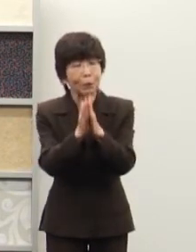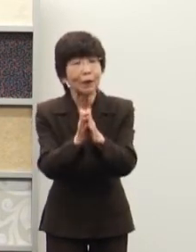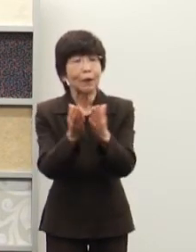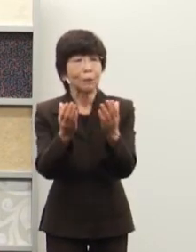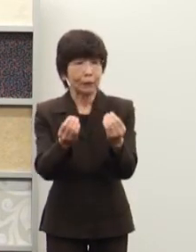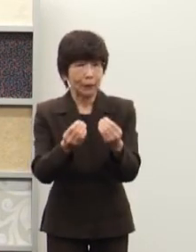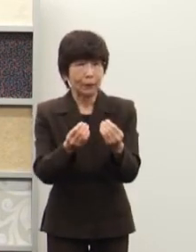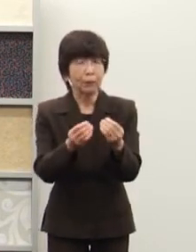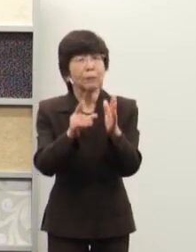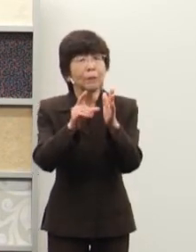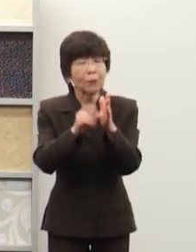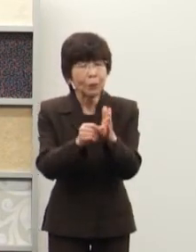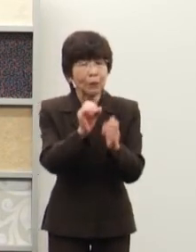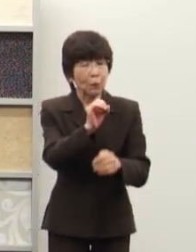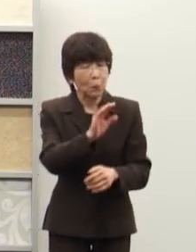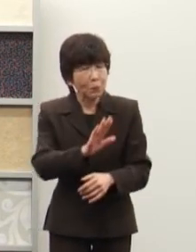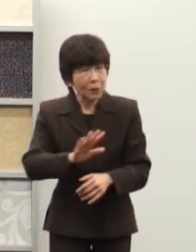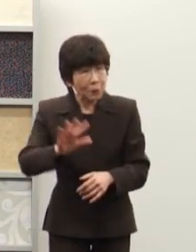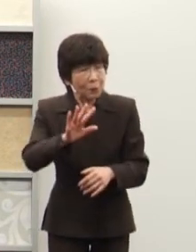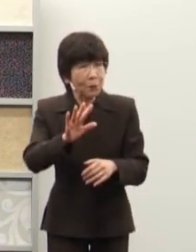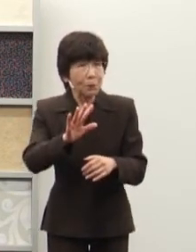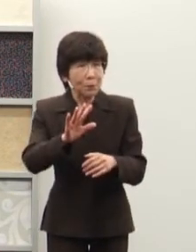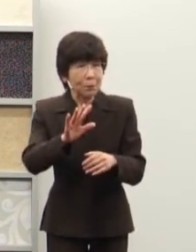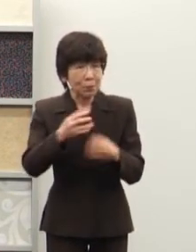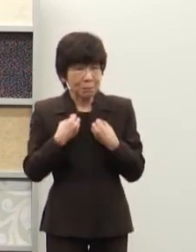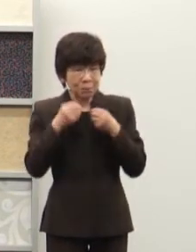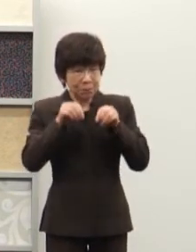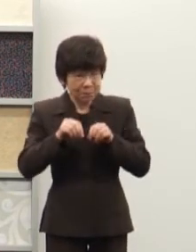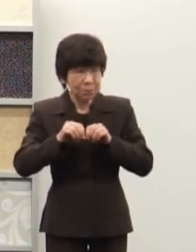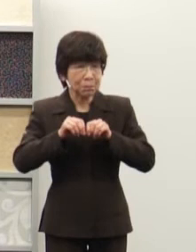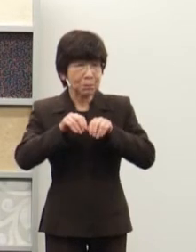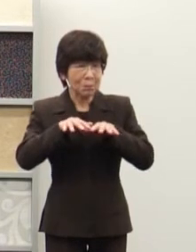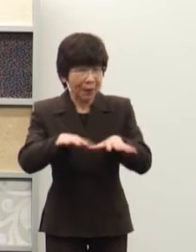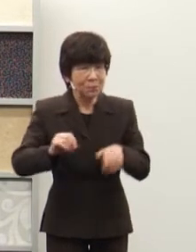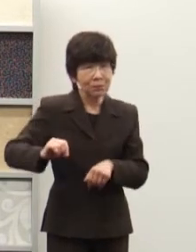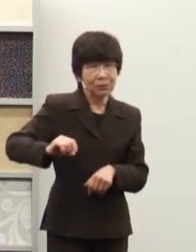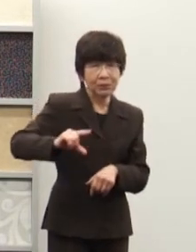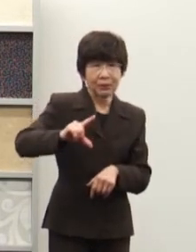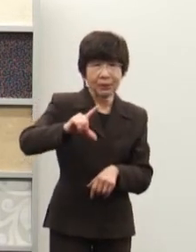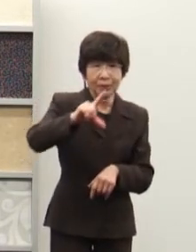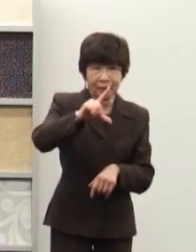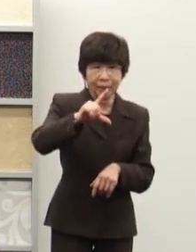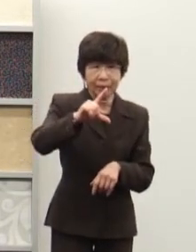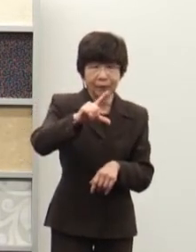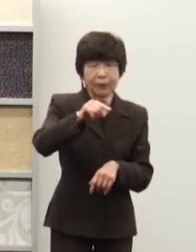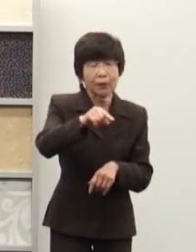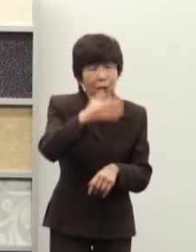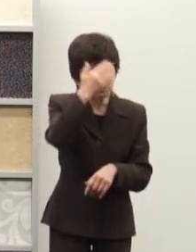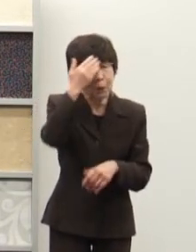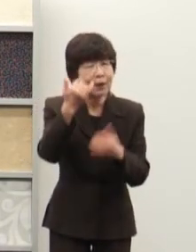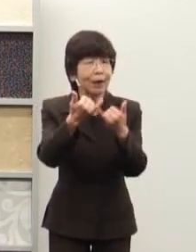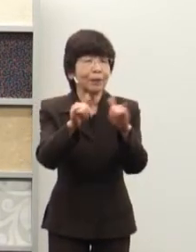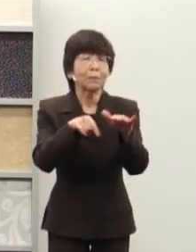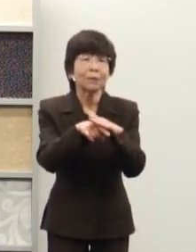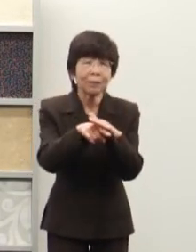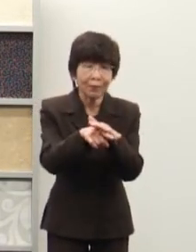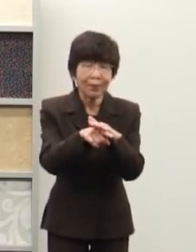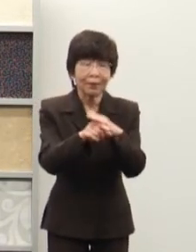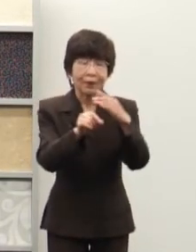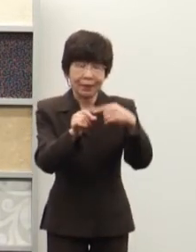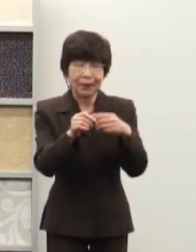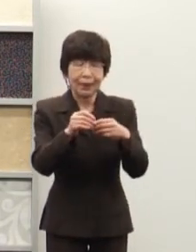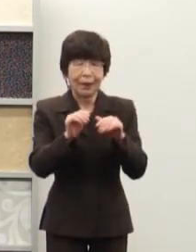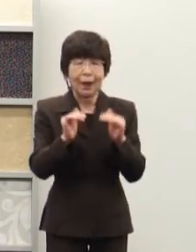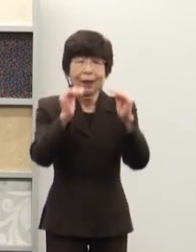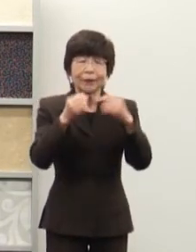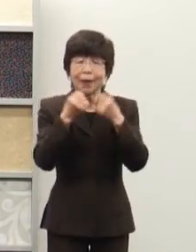ね、オミクロン株の状況が非常に急激に伸びているという中で、特に若年層、成人式関連、運動部